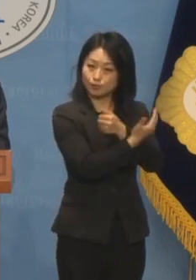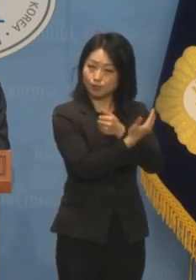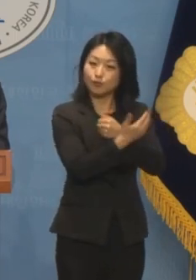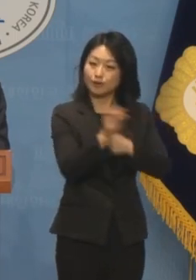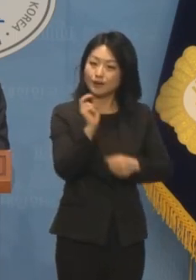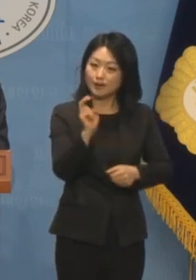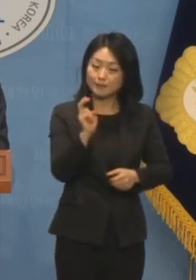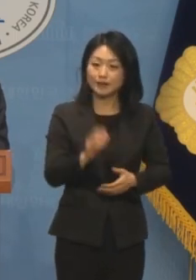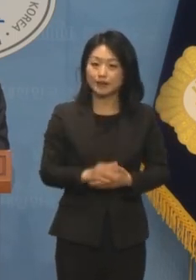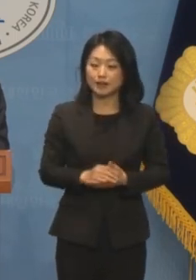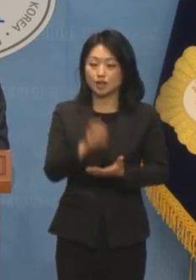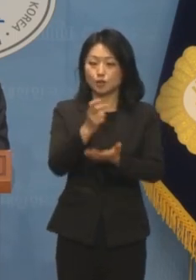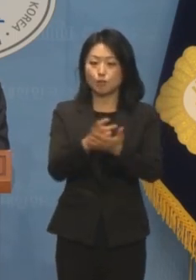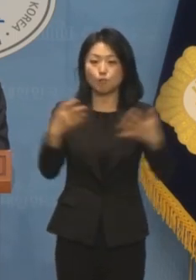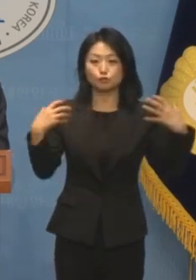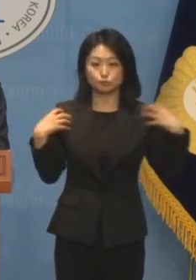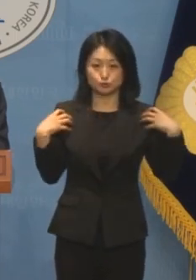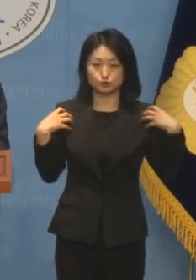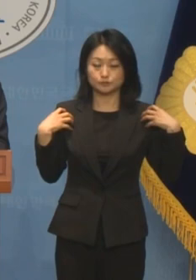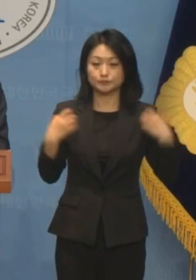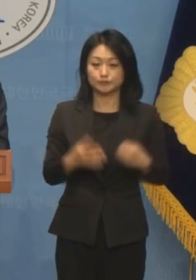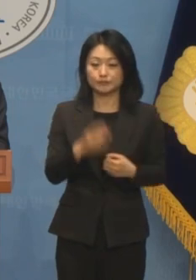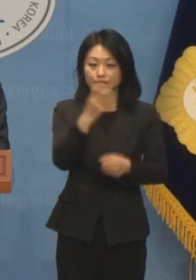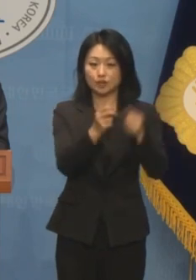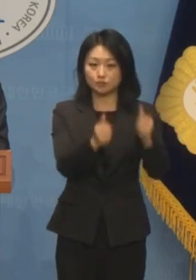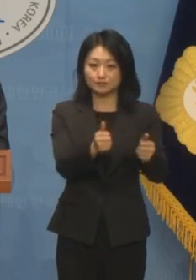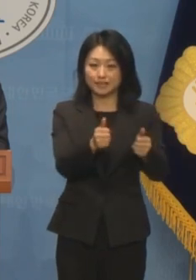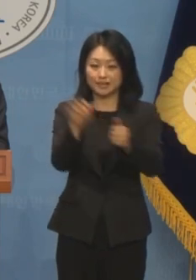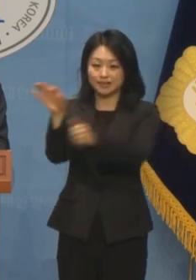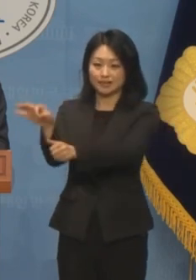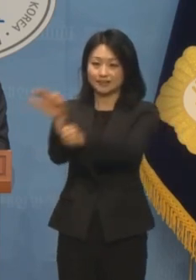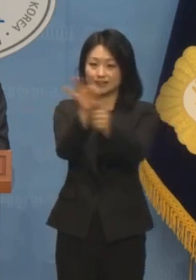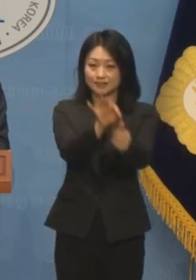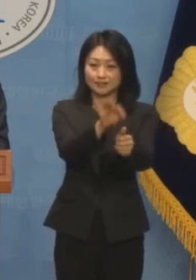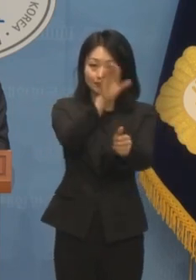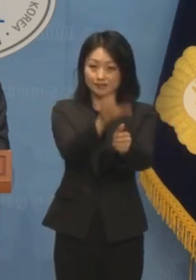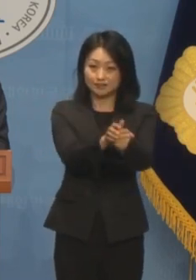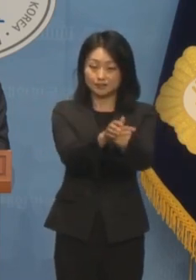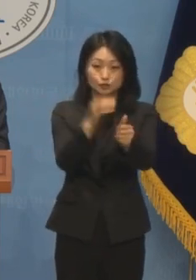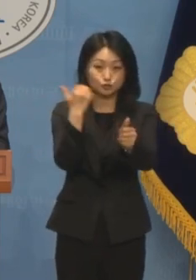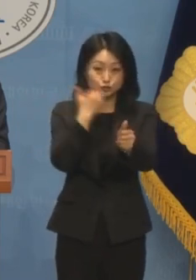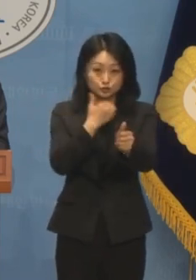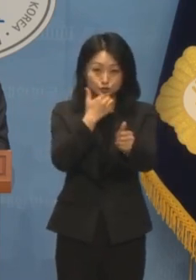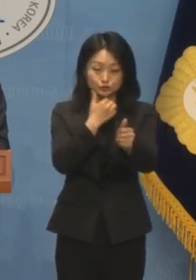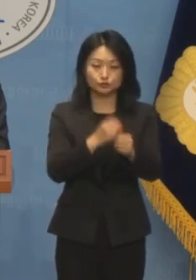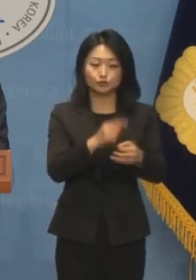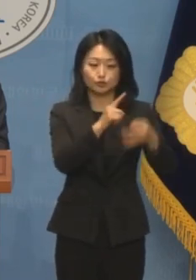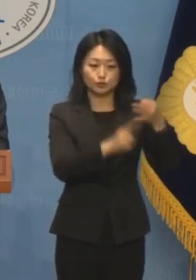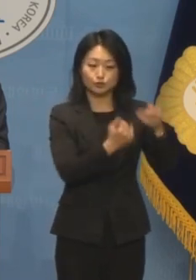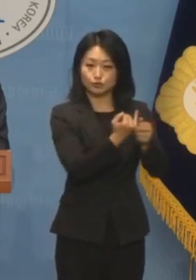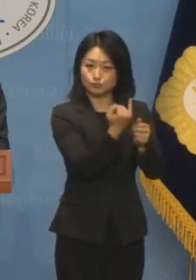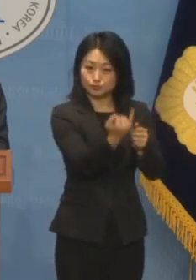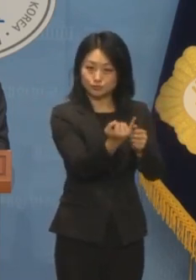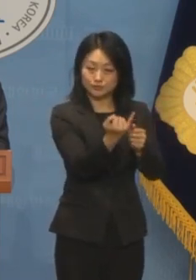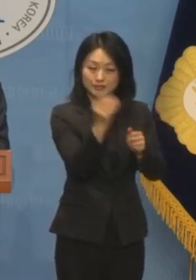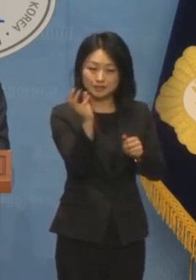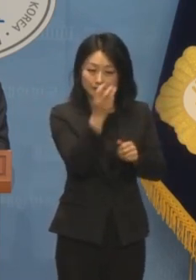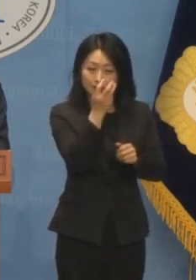법무부가 검찰 인사를 통해 김건희 여사 명품백 수수와 도이치모터스 주가 조작 의혹을 수사